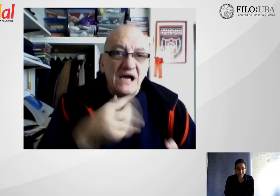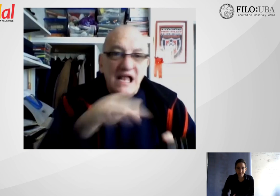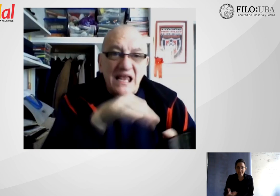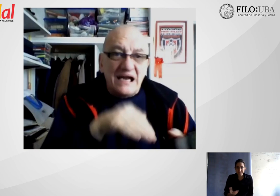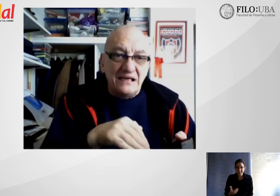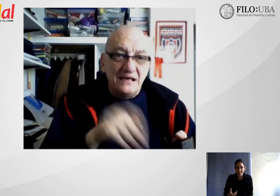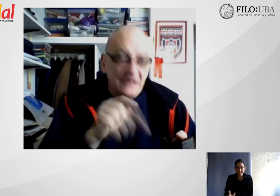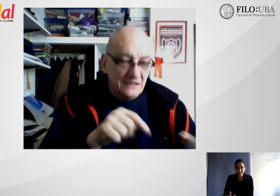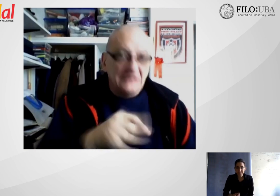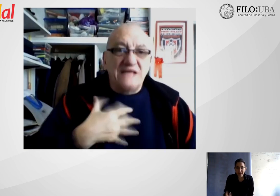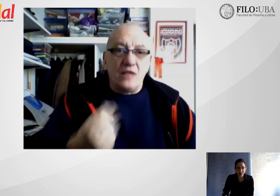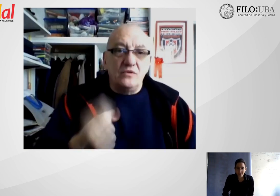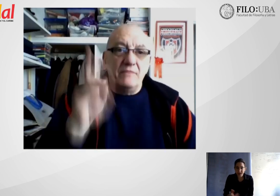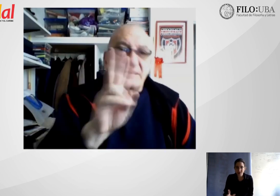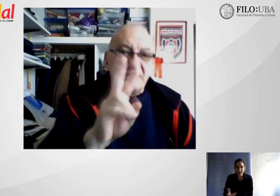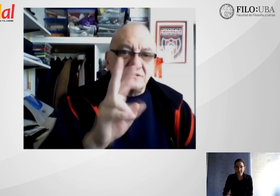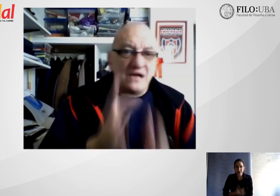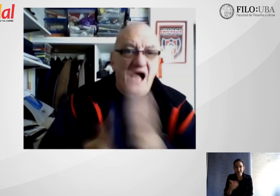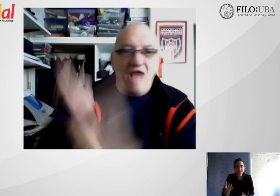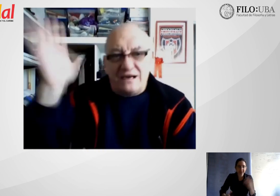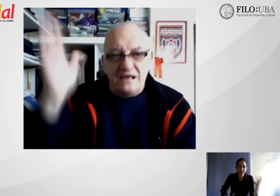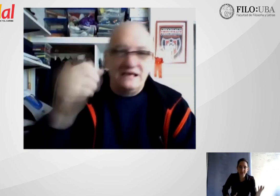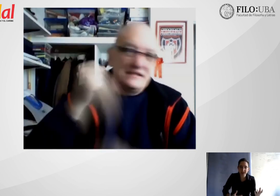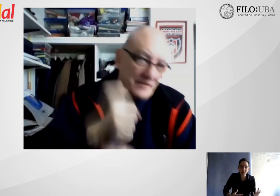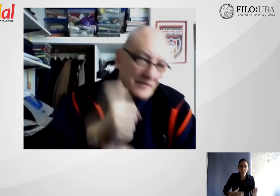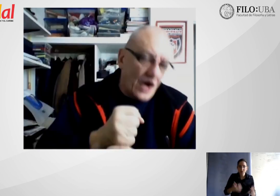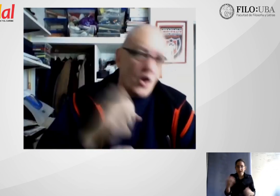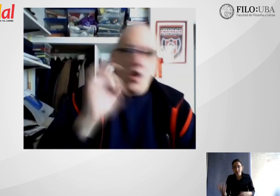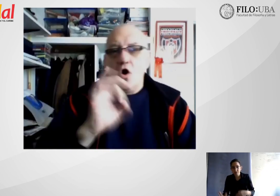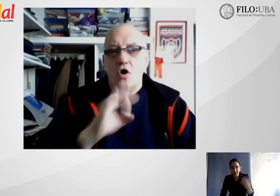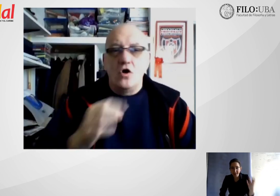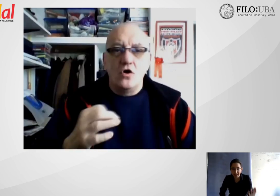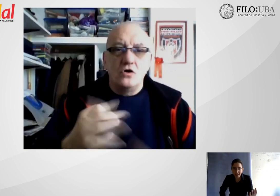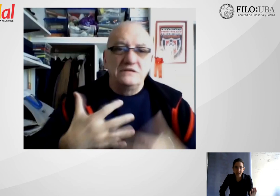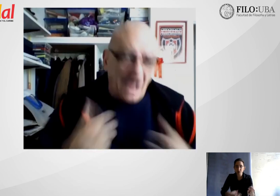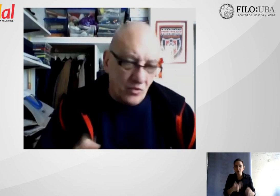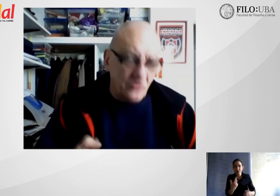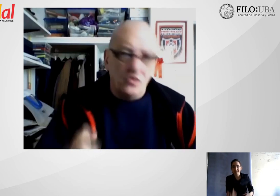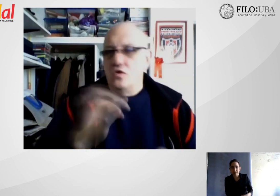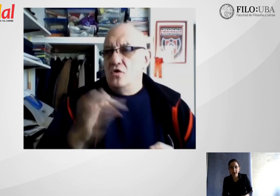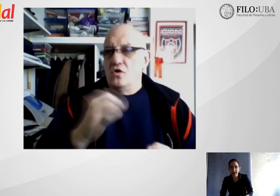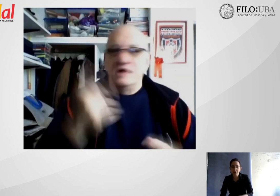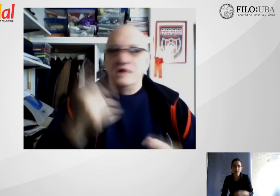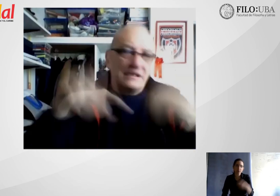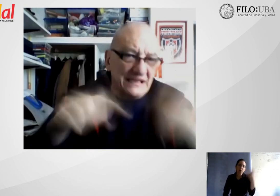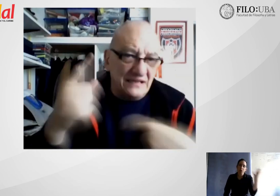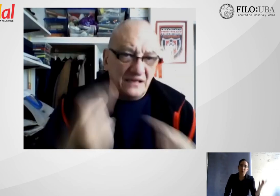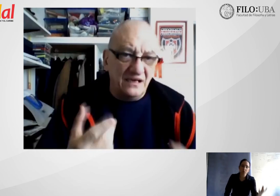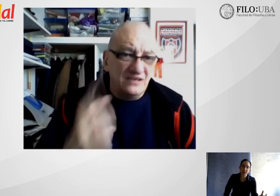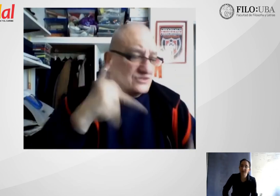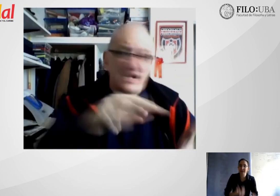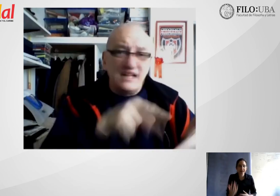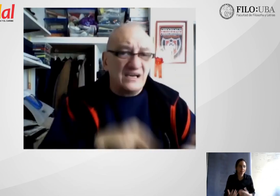y leo algo que dice, bueno, dice el Ministerio de Salud que no se puede salir, o cómo ir al trabajo,